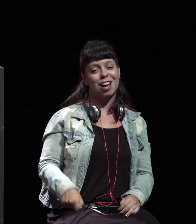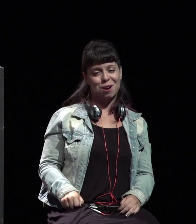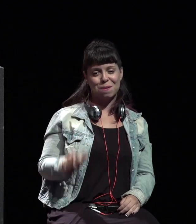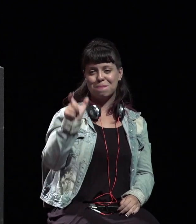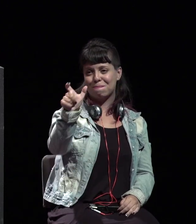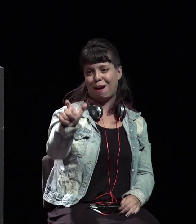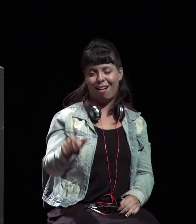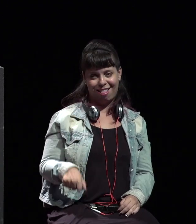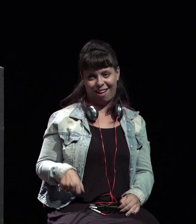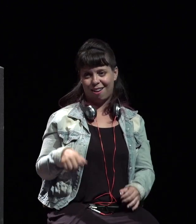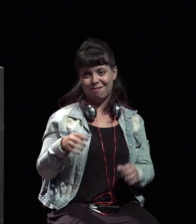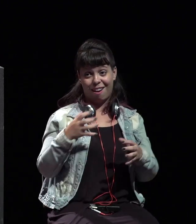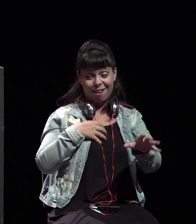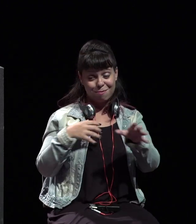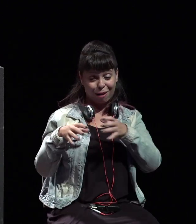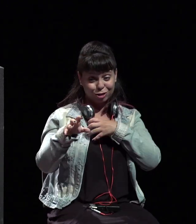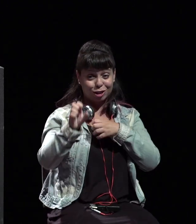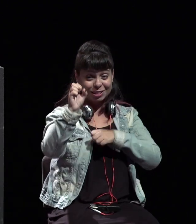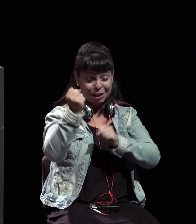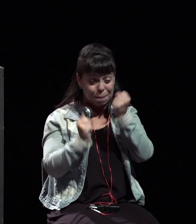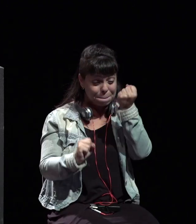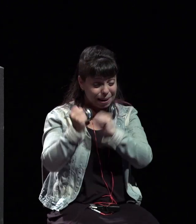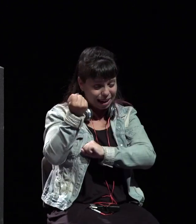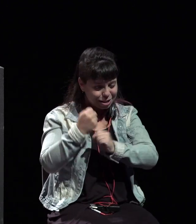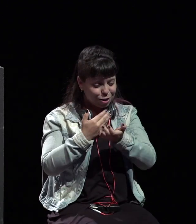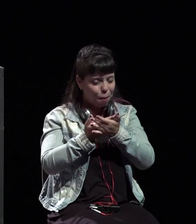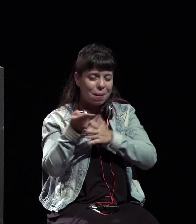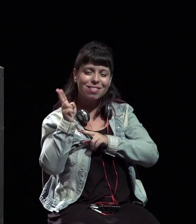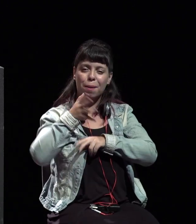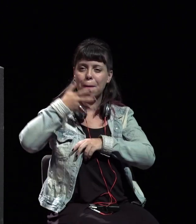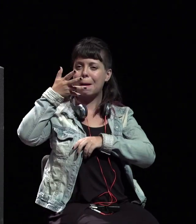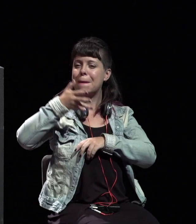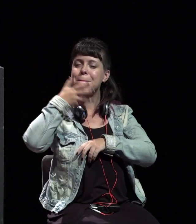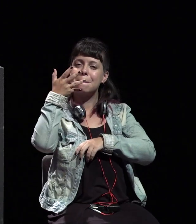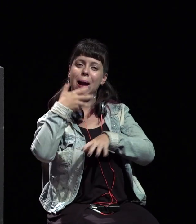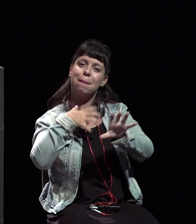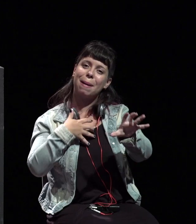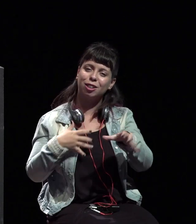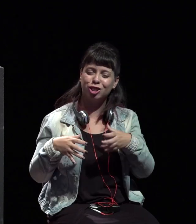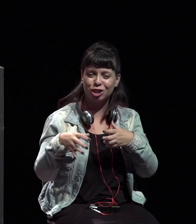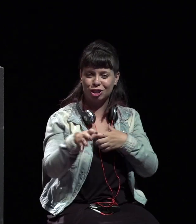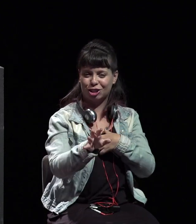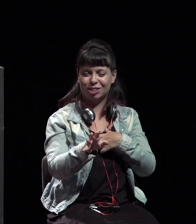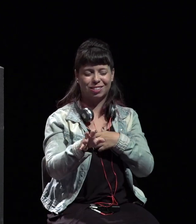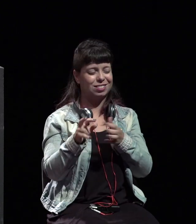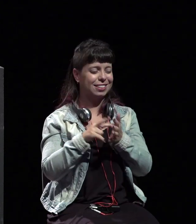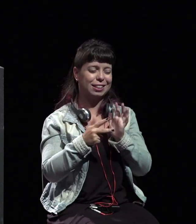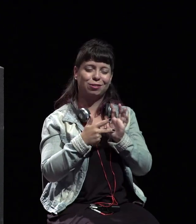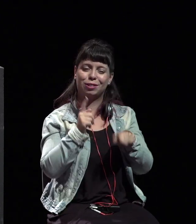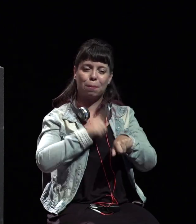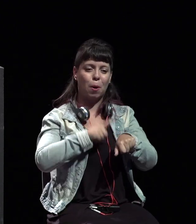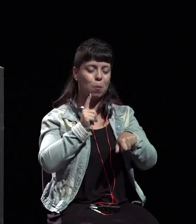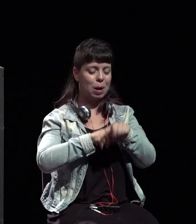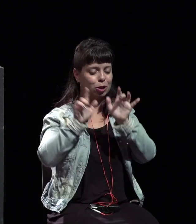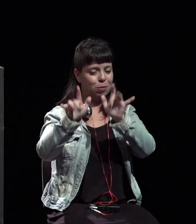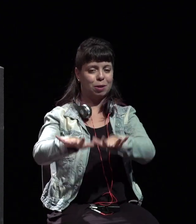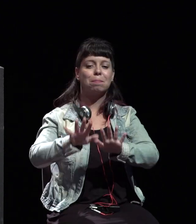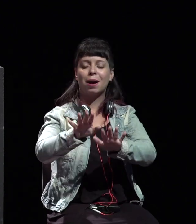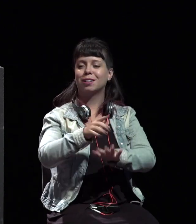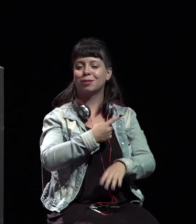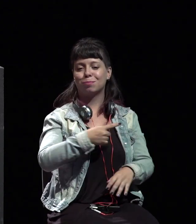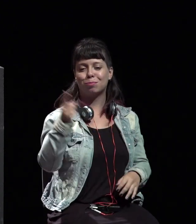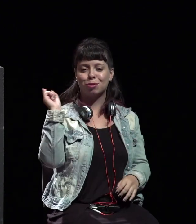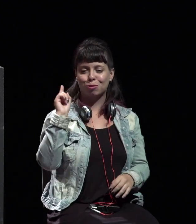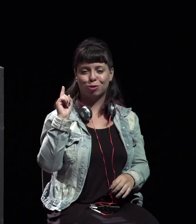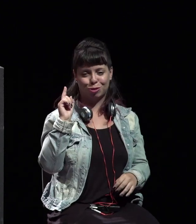o mundo empresarial privado se apropria, porque a gente deve, de certa forma, abandoná-la. Mas deixemos isso para